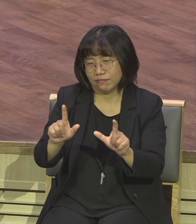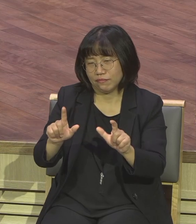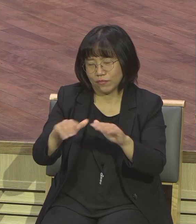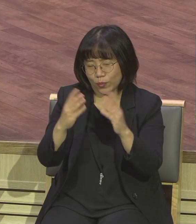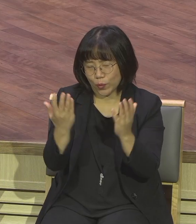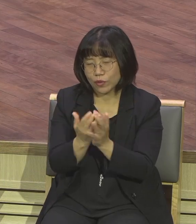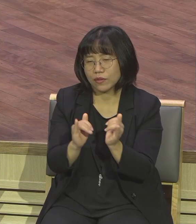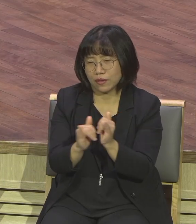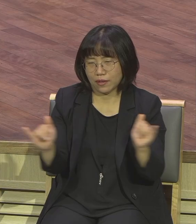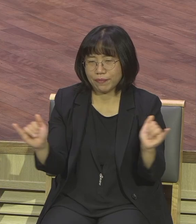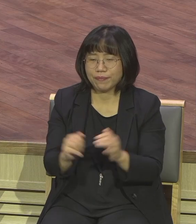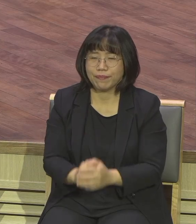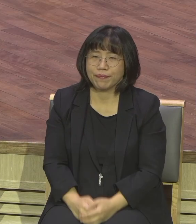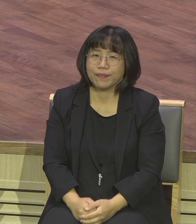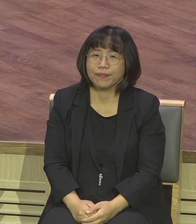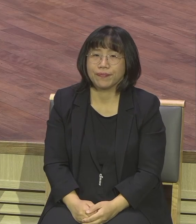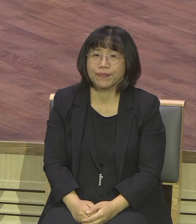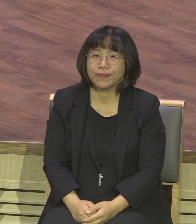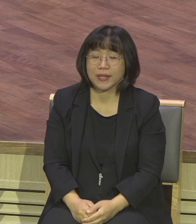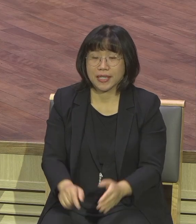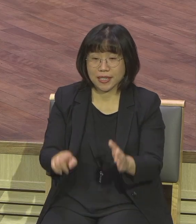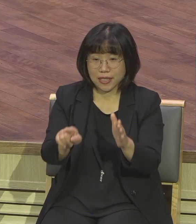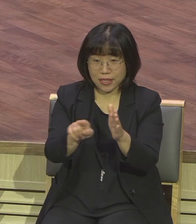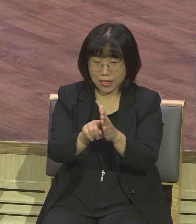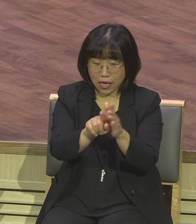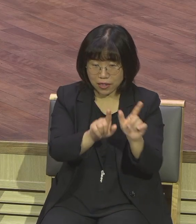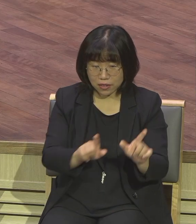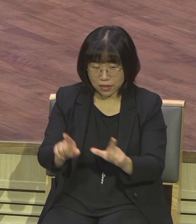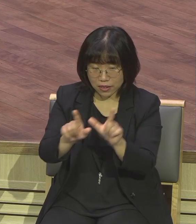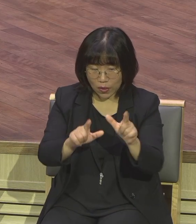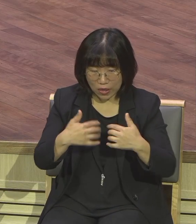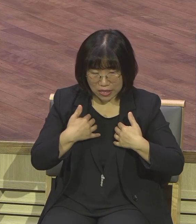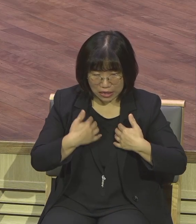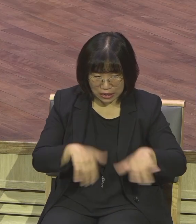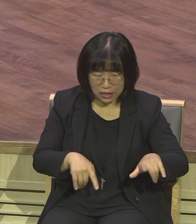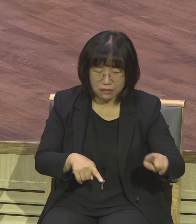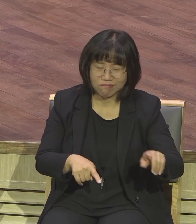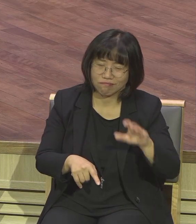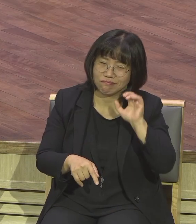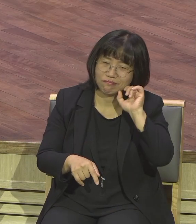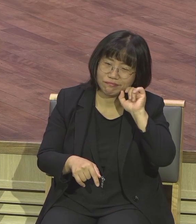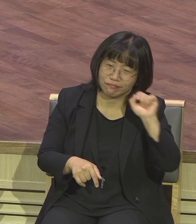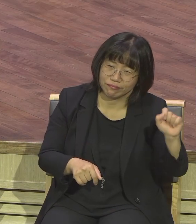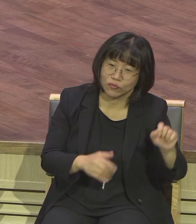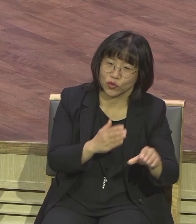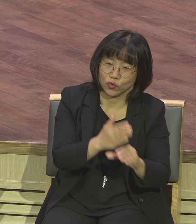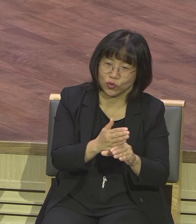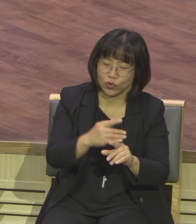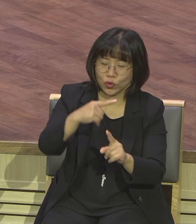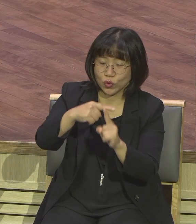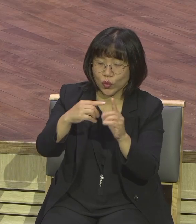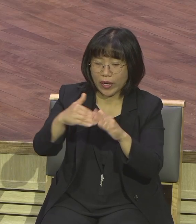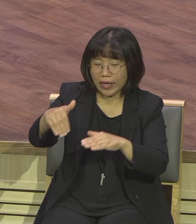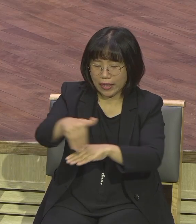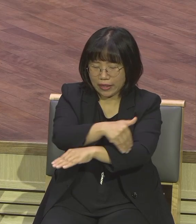있어요. 신앙생활을 잘 제대로 못하는 사람도 여기 걸려 있어요. 교회 안에서 걸려 있어요.